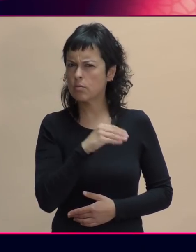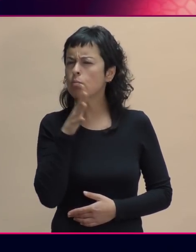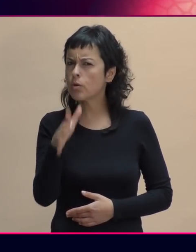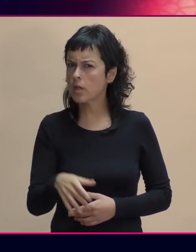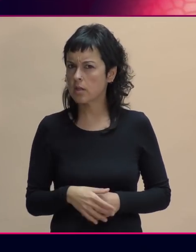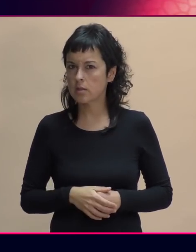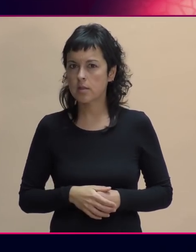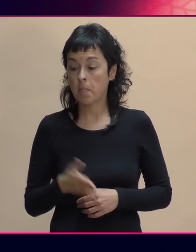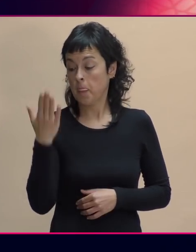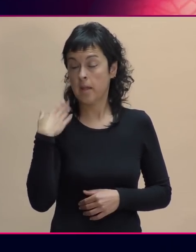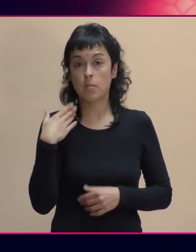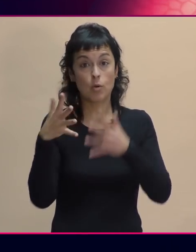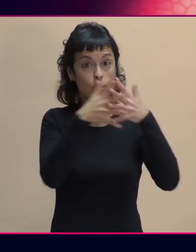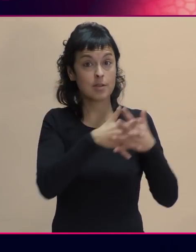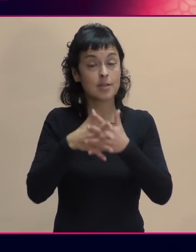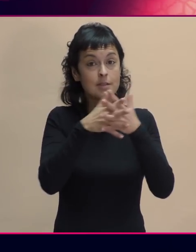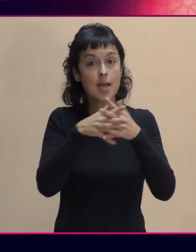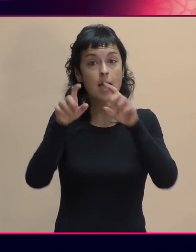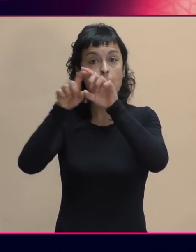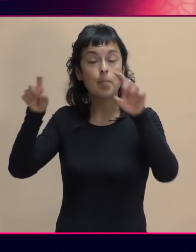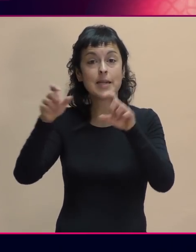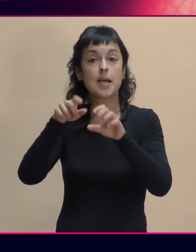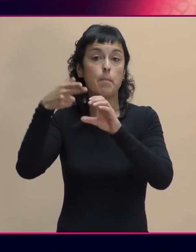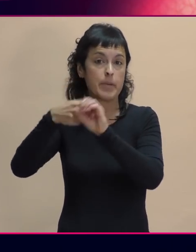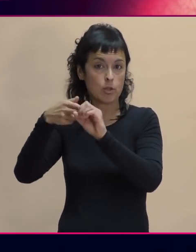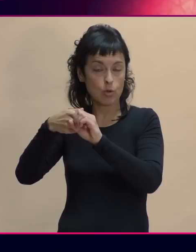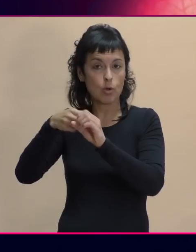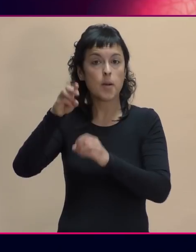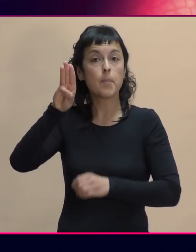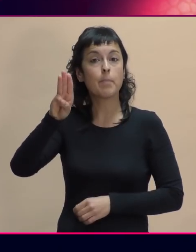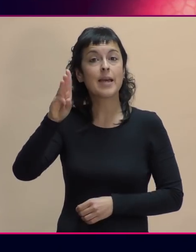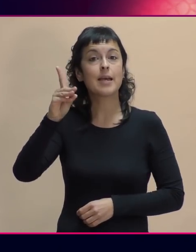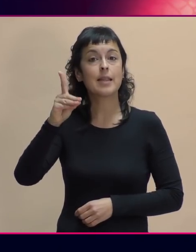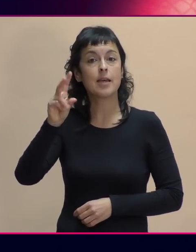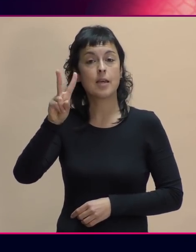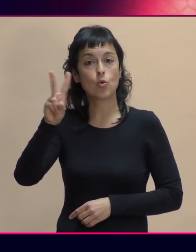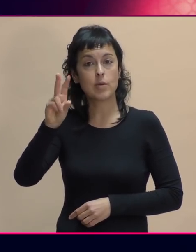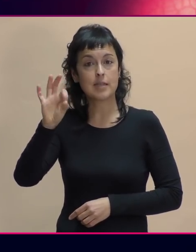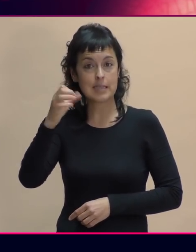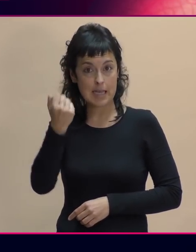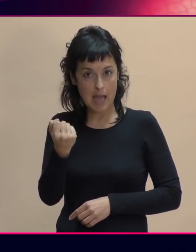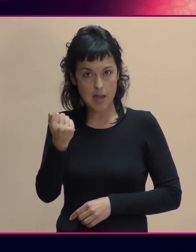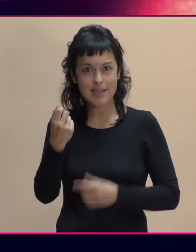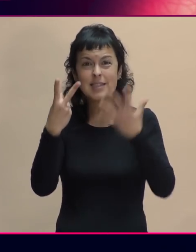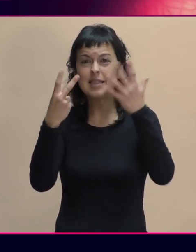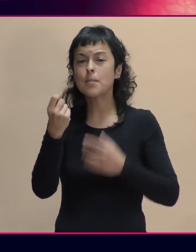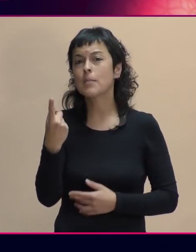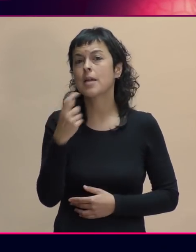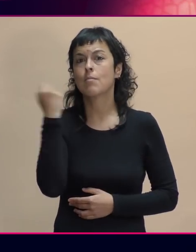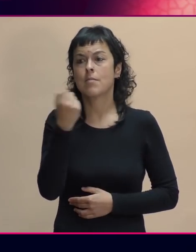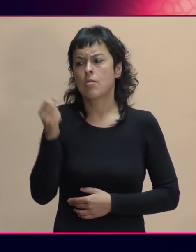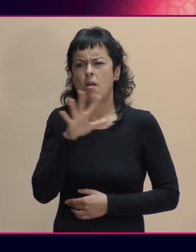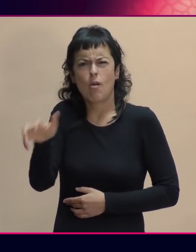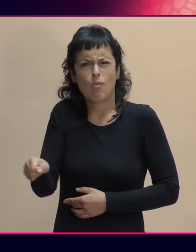Unidos acaba de robar a la petrolera pedevesa Por qué Colombia niega la de medicinas contra la malaria y